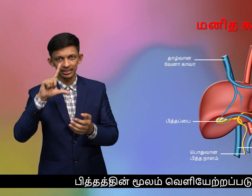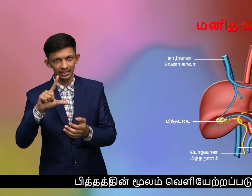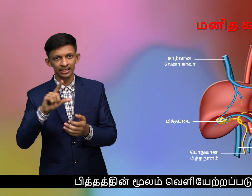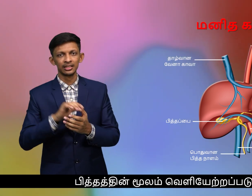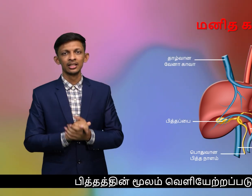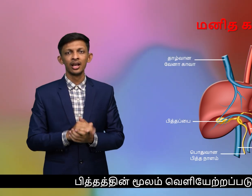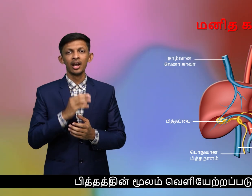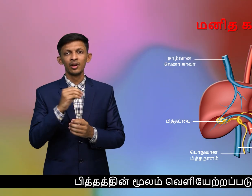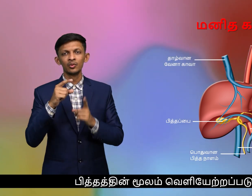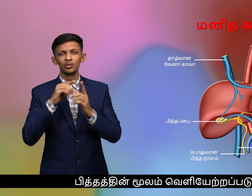வெளியேற்றப்படுகிறது.